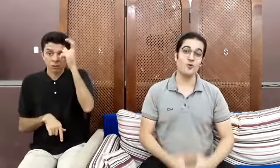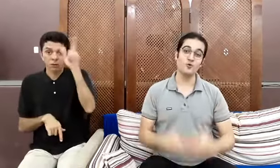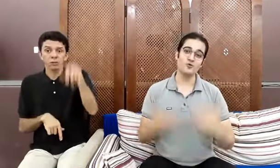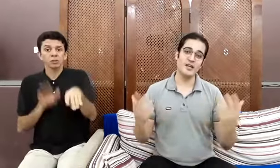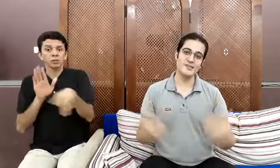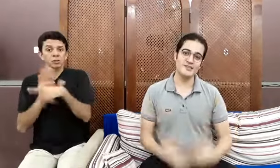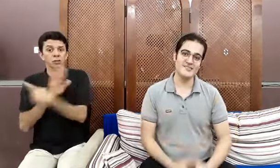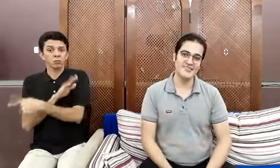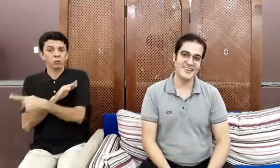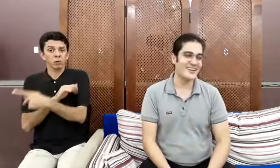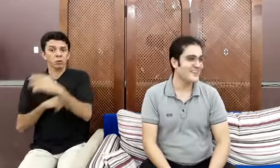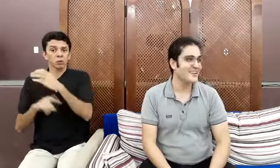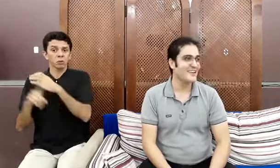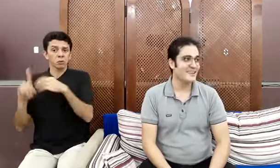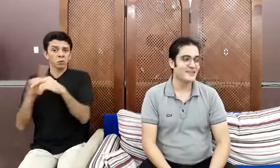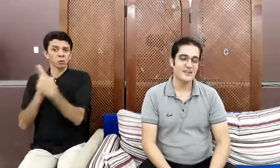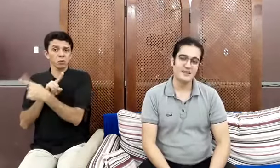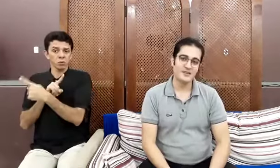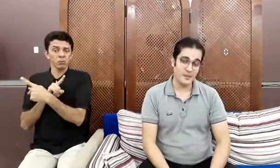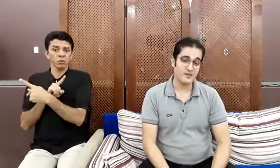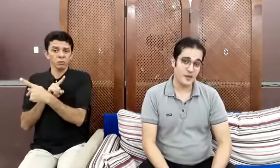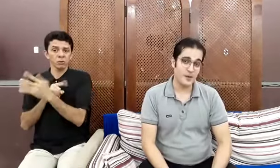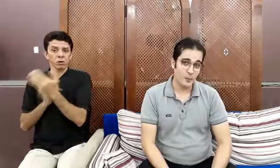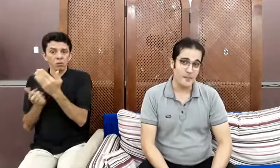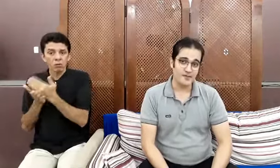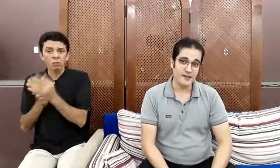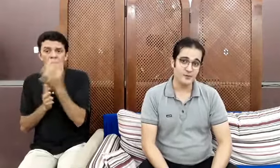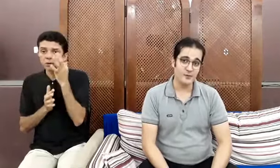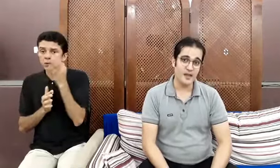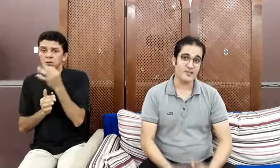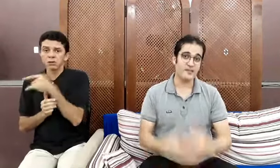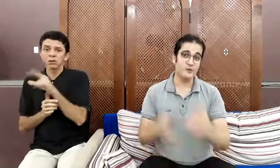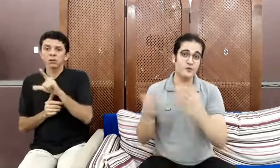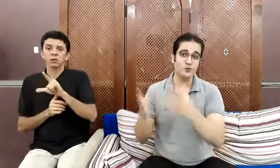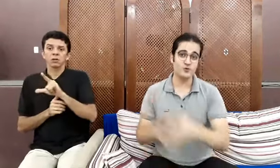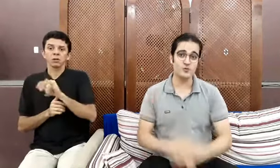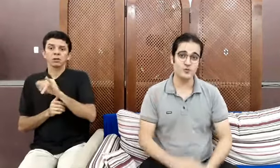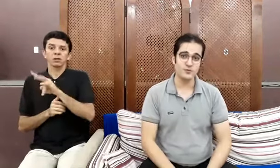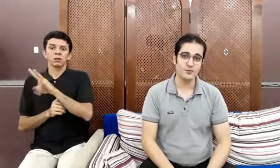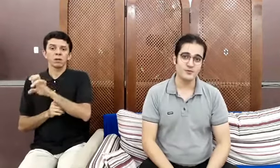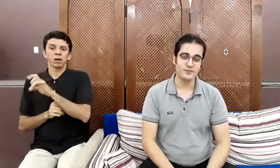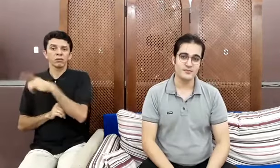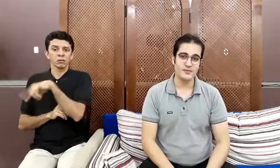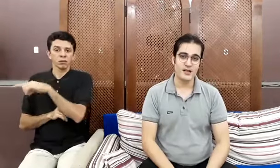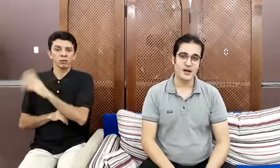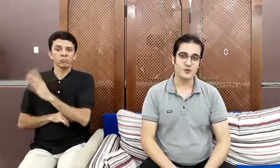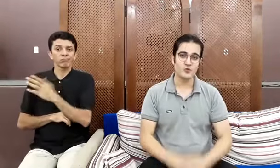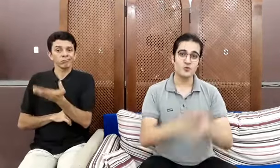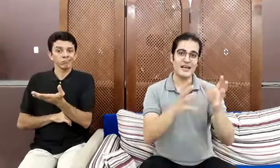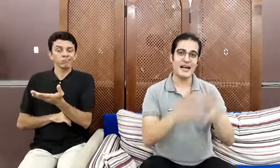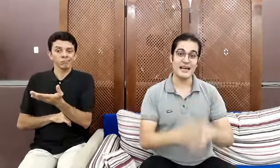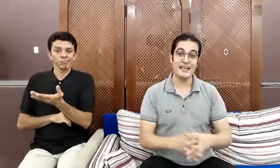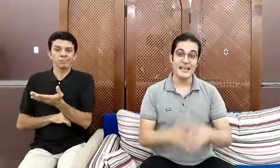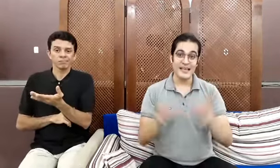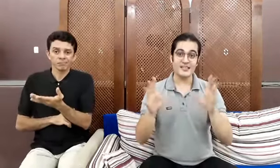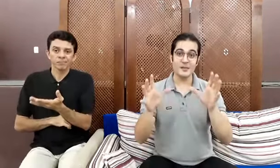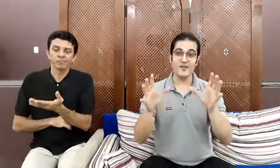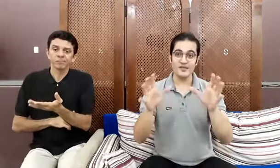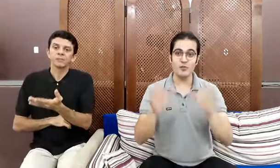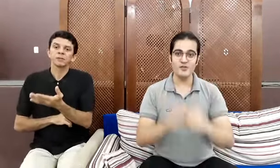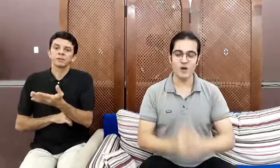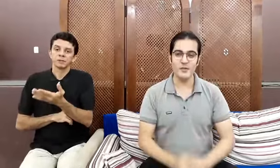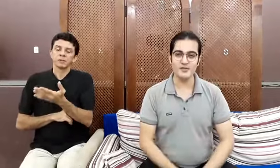os cultos deles. Você já parou para pensar nisso? Esses são os cultos do mundo, os cultos à carne. E eles